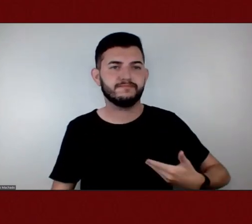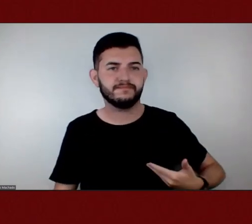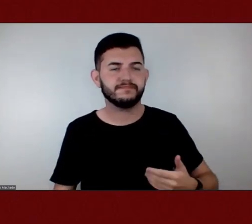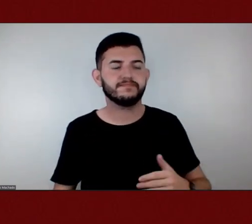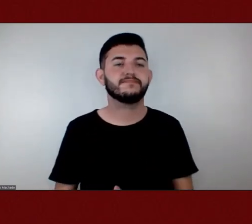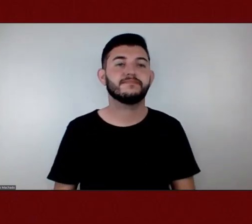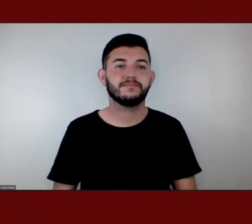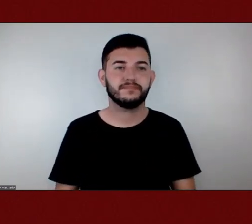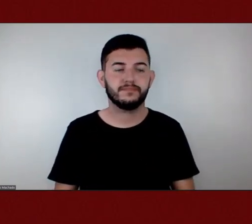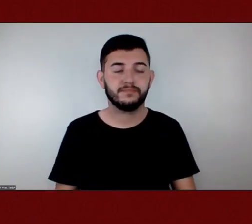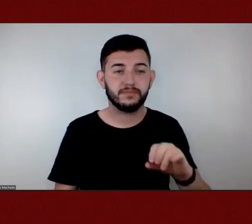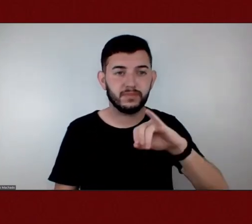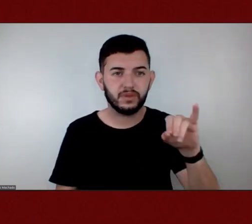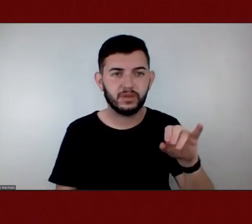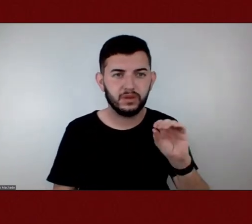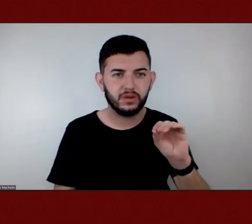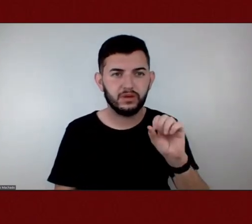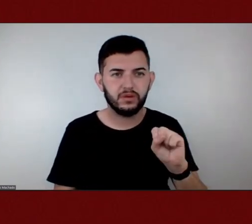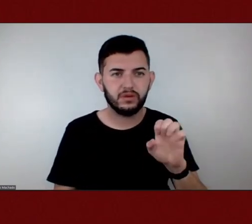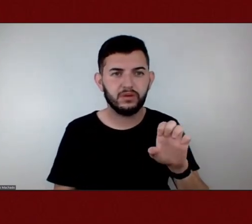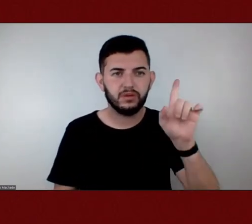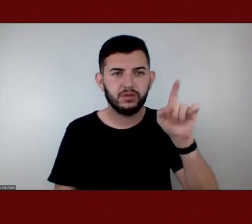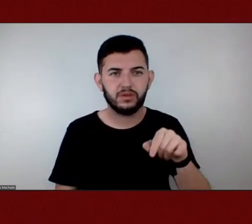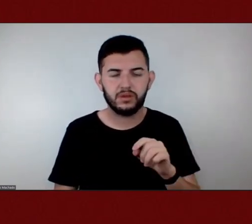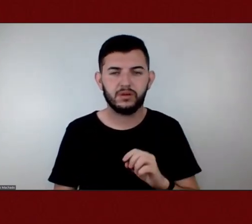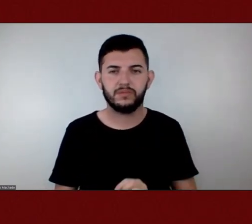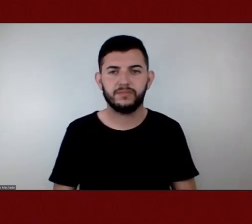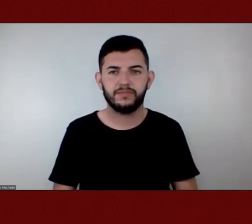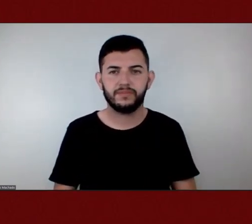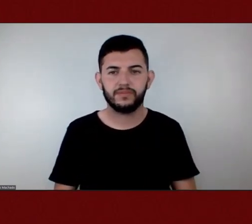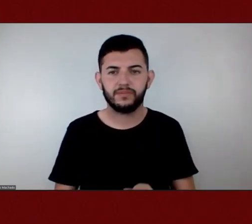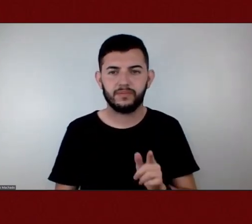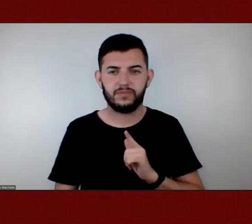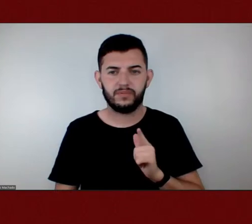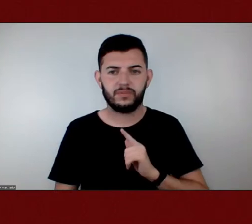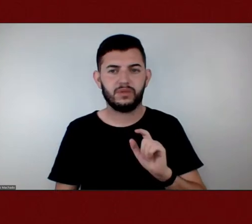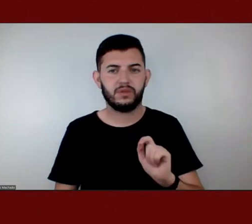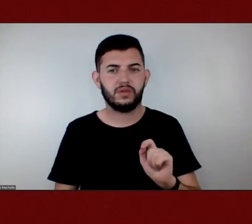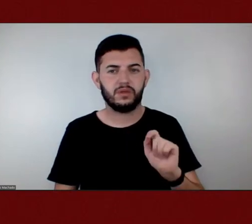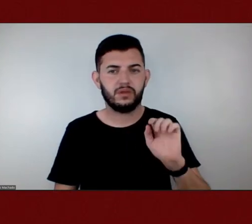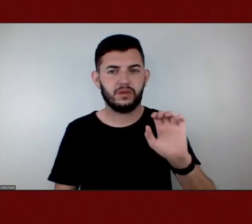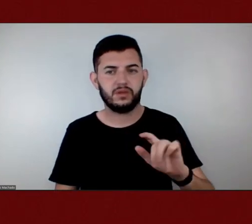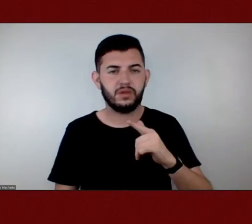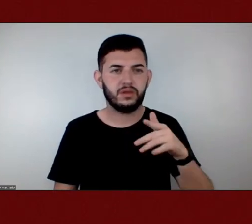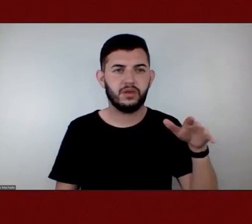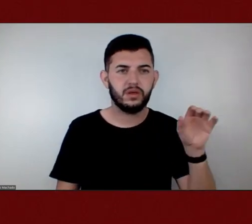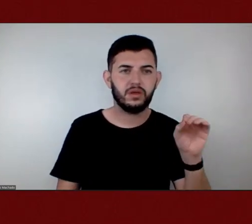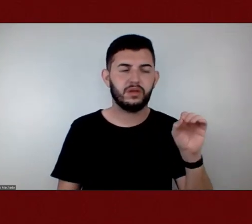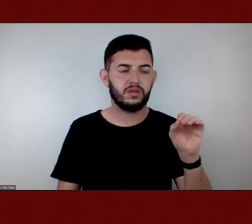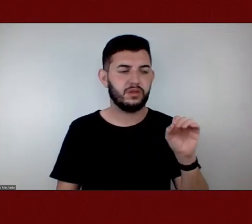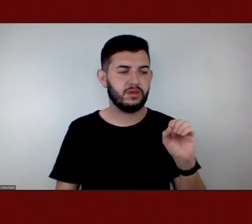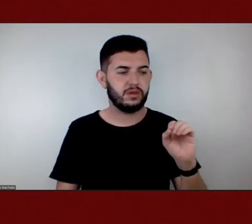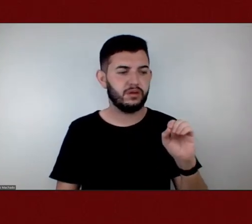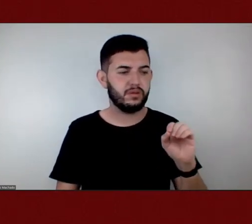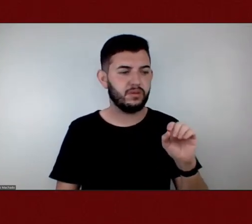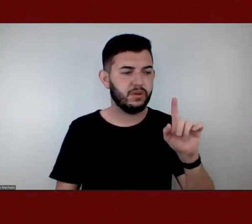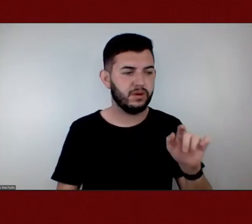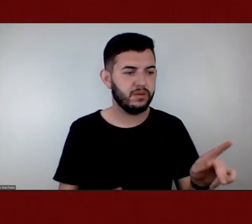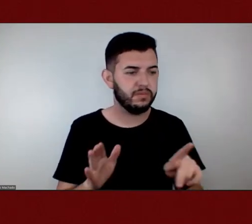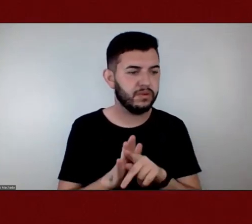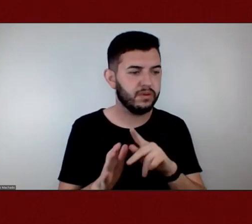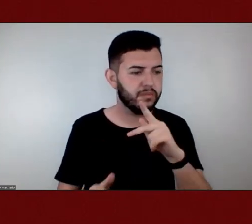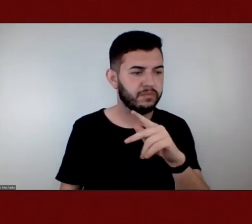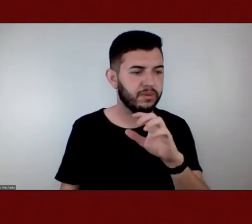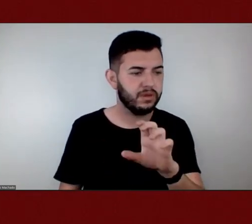Giuseppe Vacca, exaltando a ação constituinte do PCI, tendo à